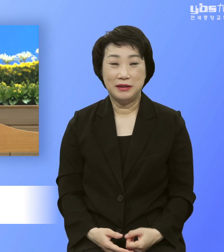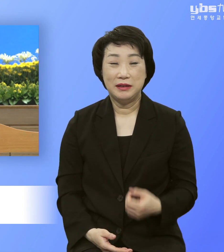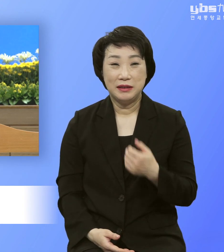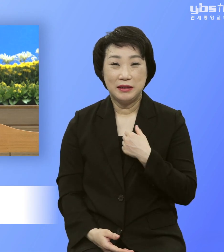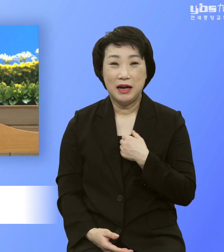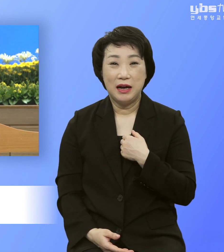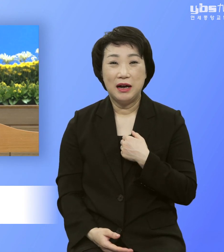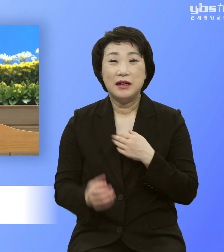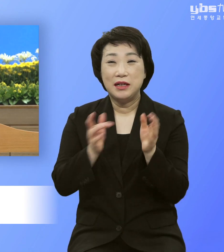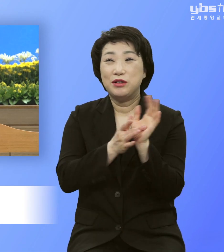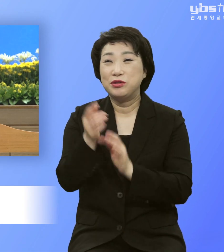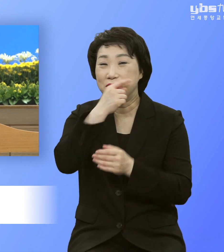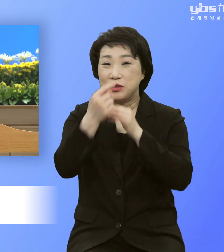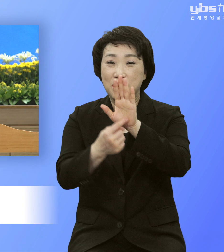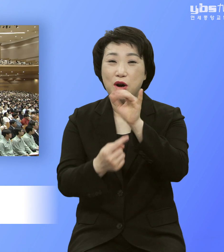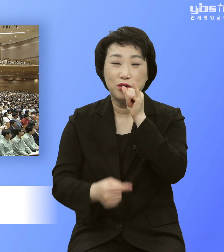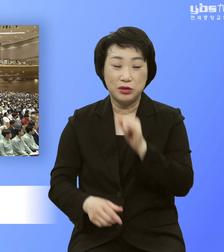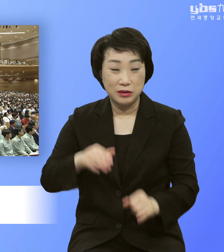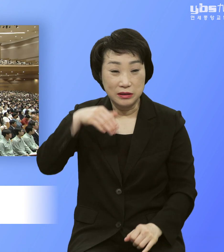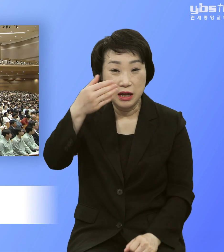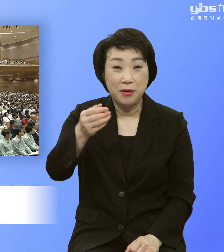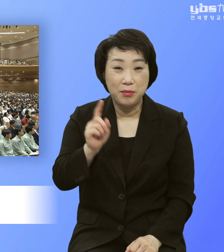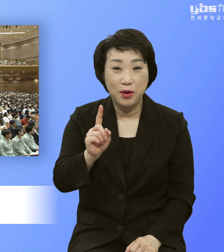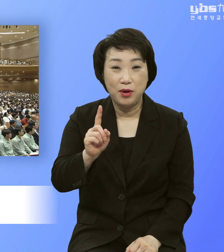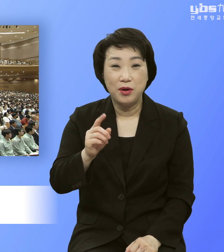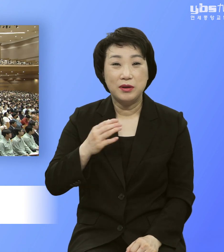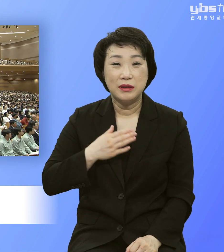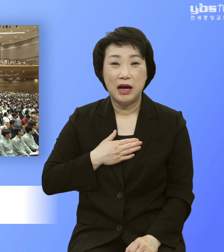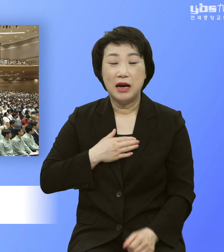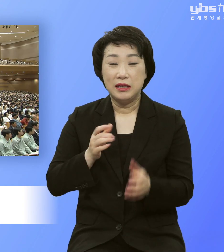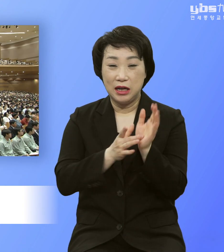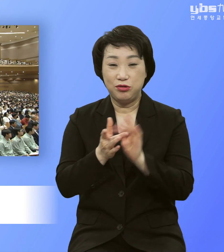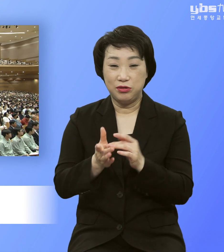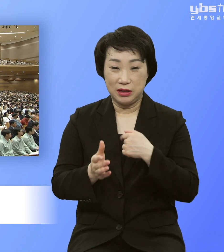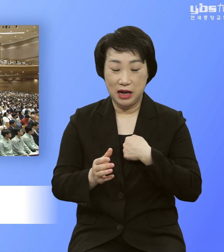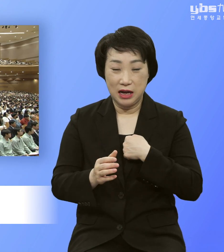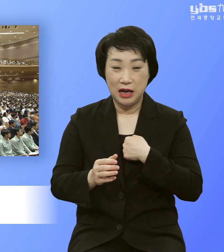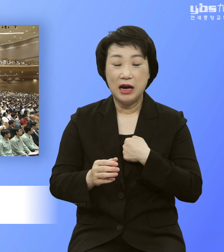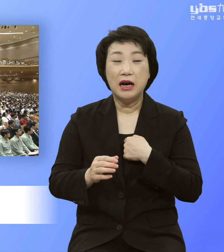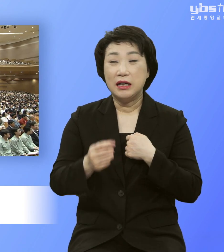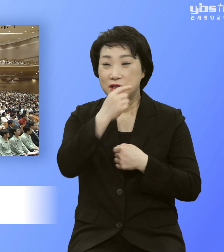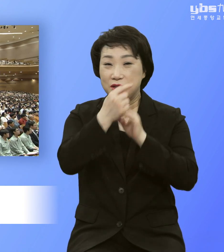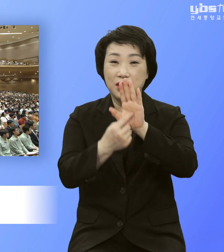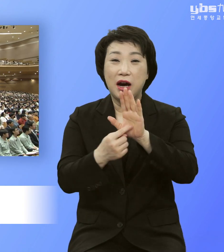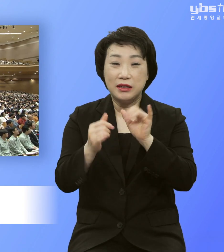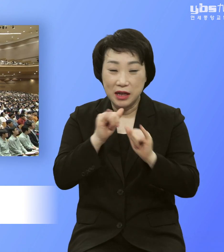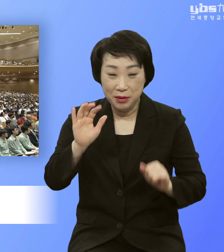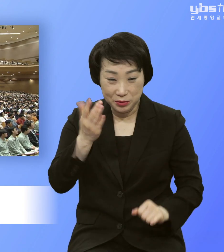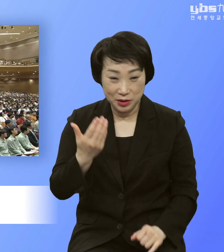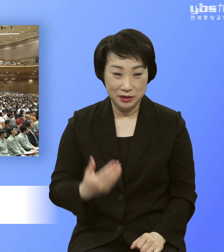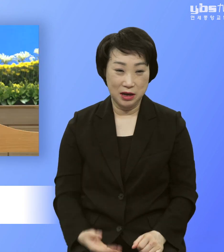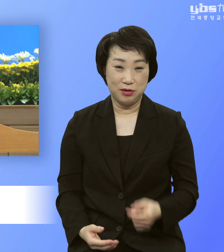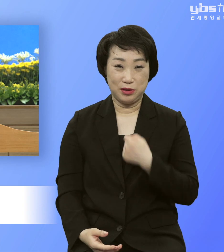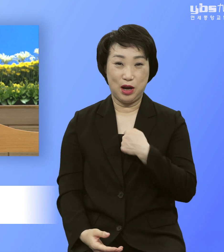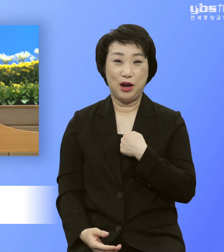내게 대해 증거한다는. 그 다음 또 내가 나를 위하여 증거하는 자가 되고. 자, 예수님도